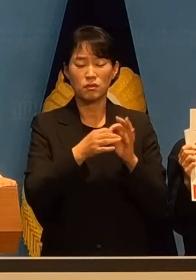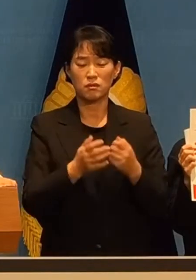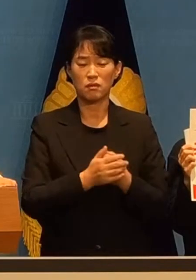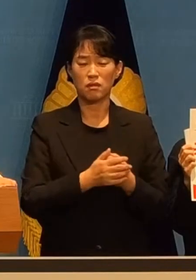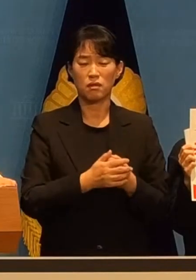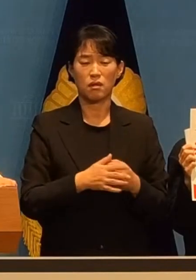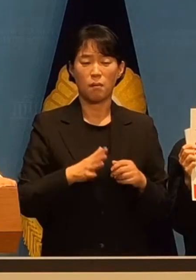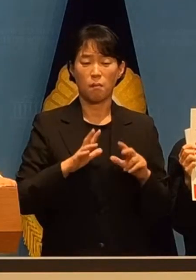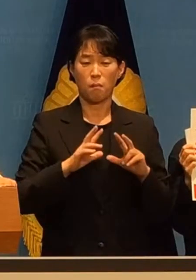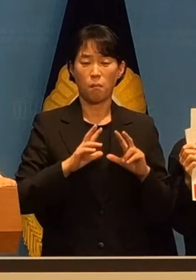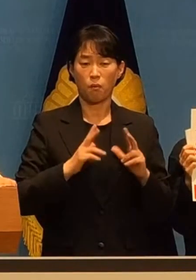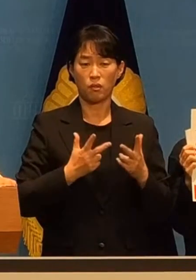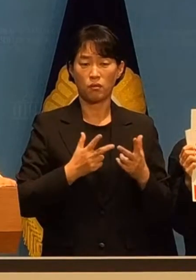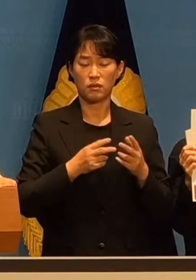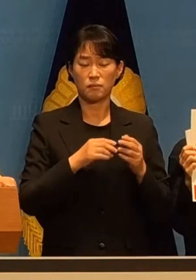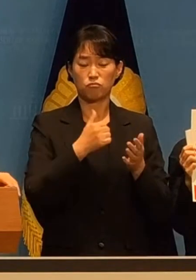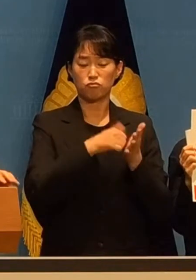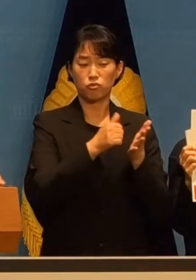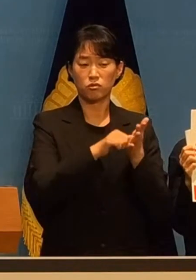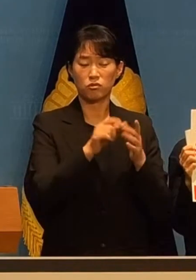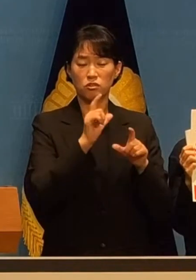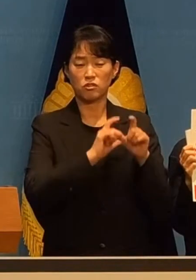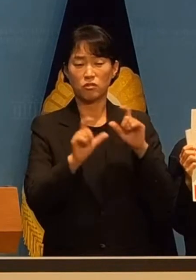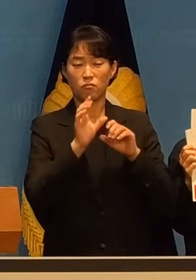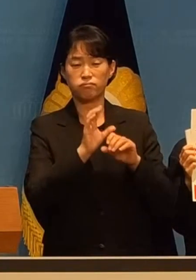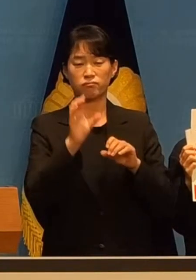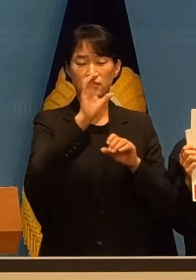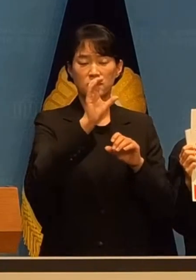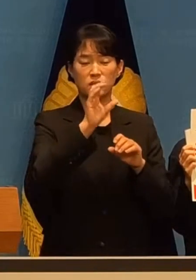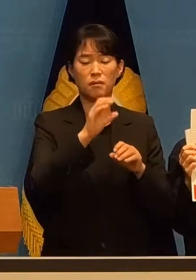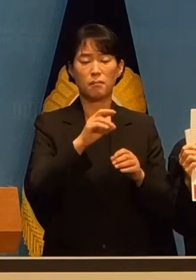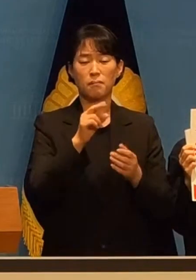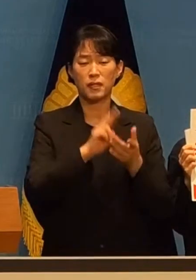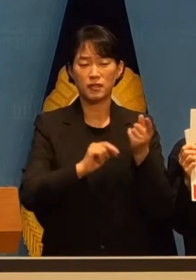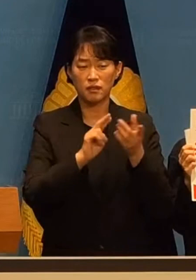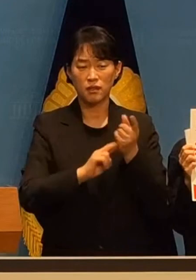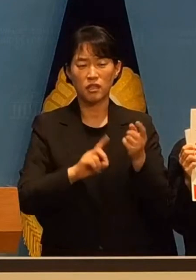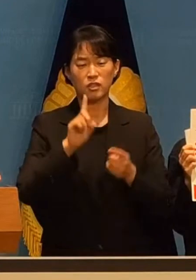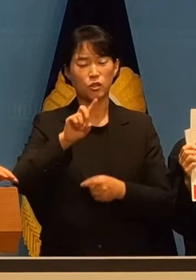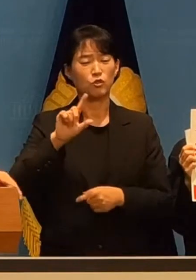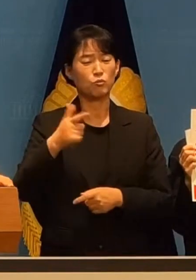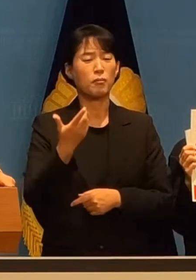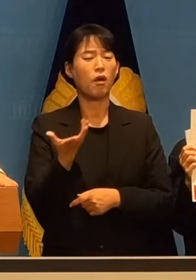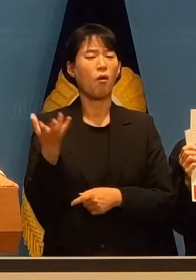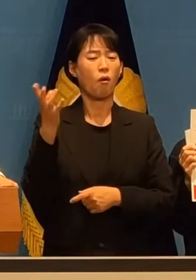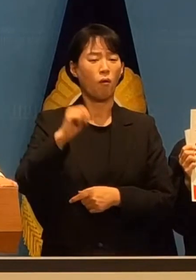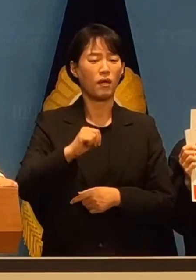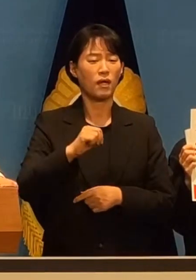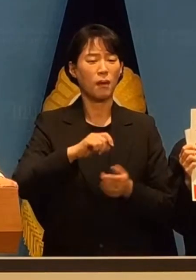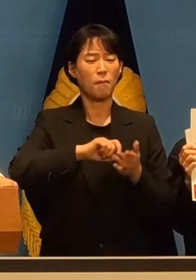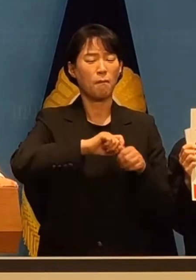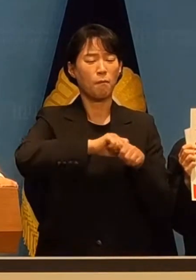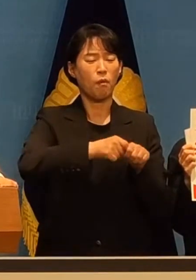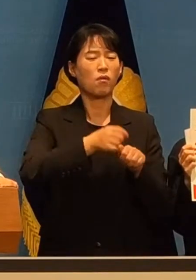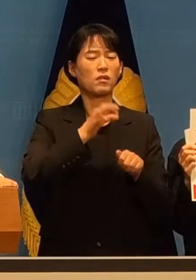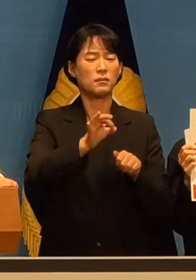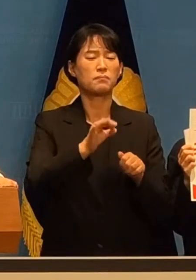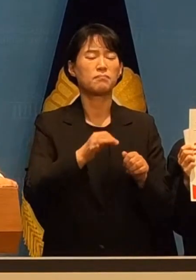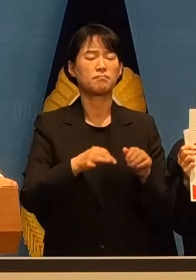자사 상품들을 우대해서 팔다가 1,600억의 과징금을 맞기도